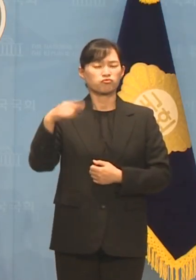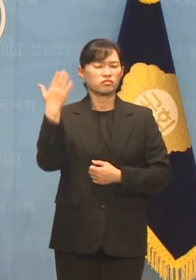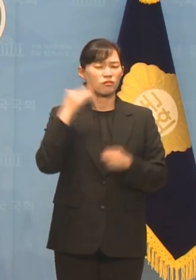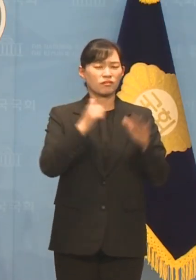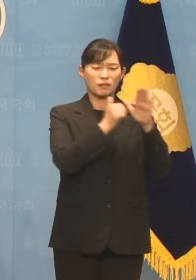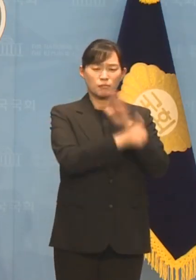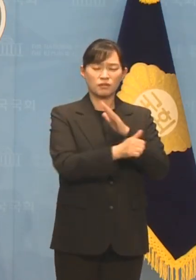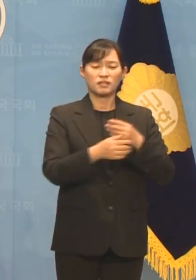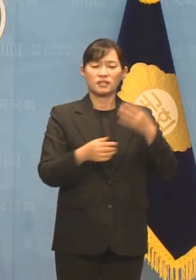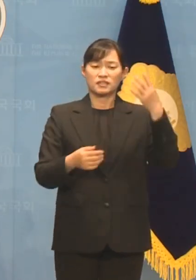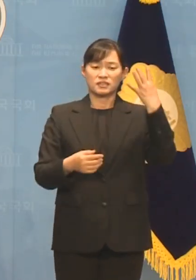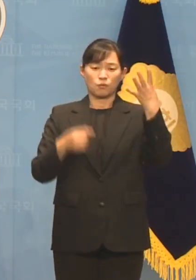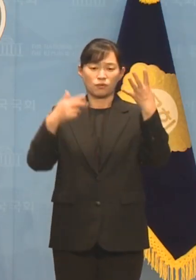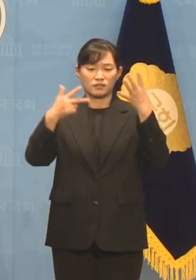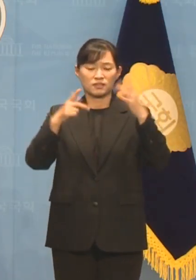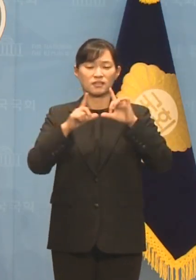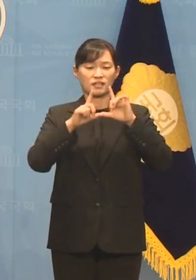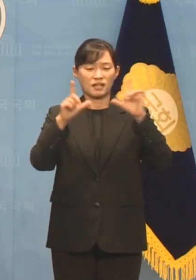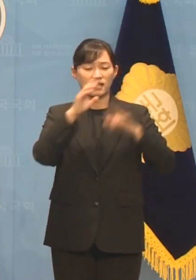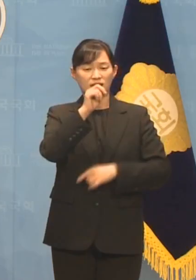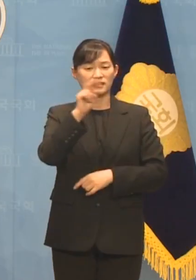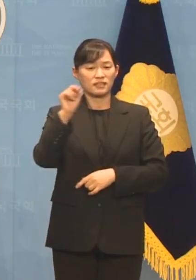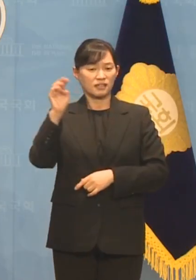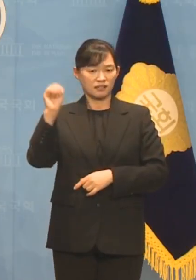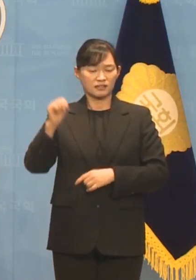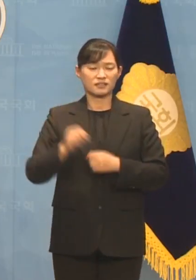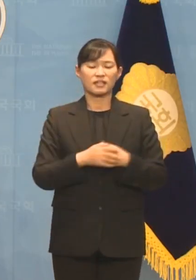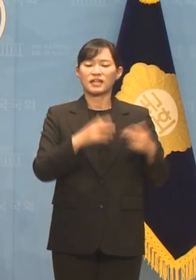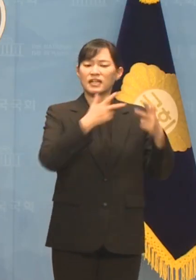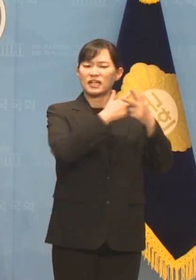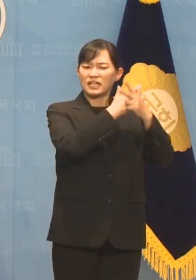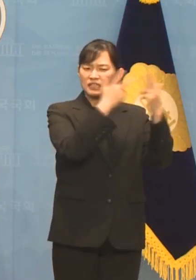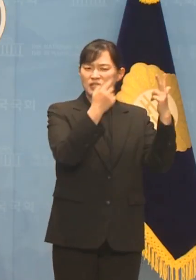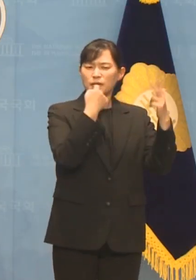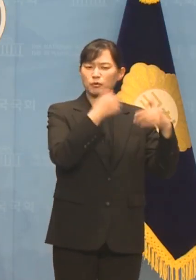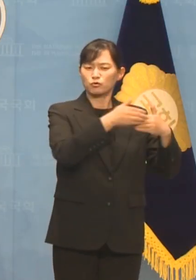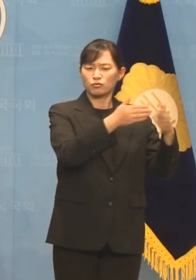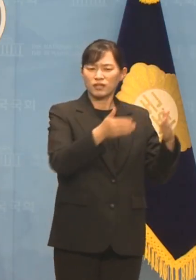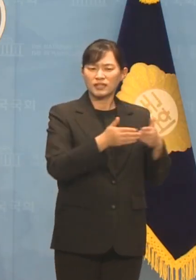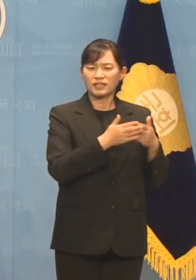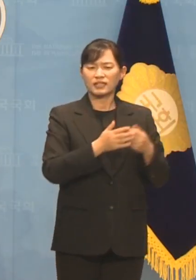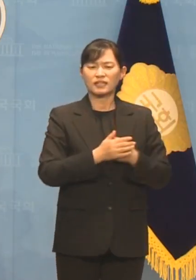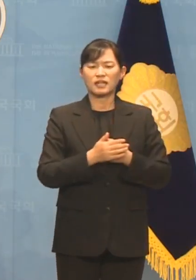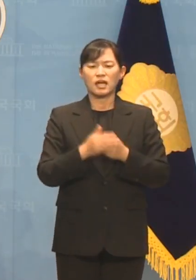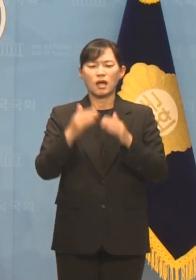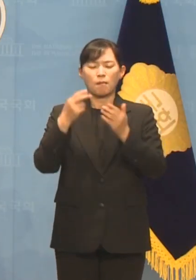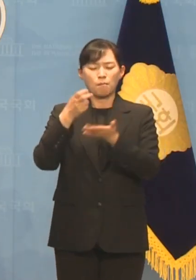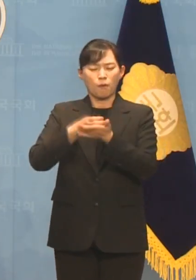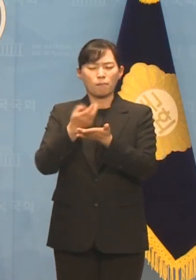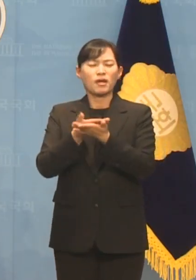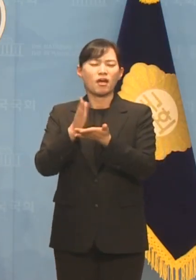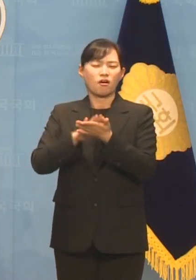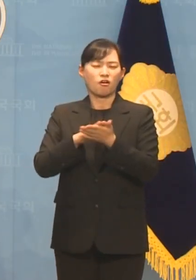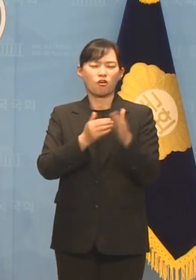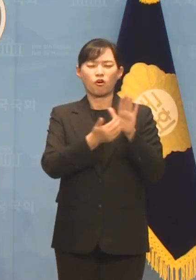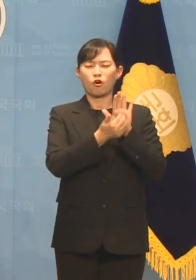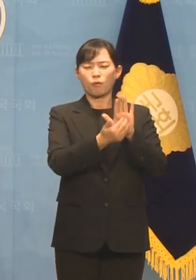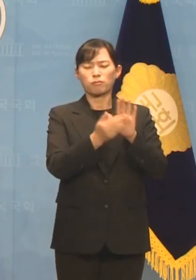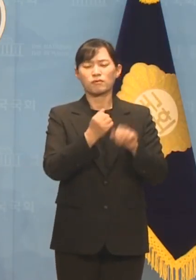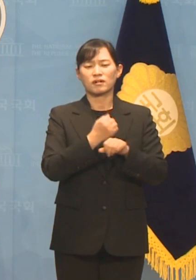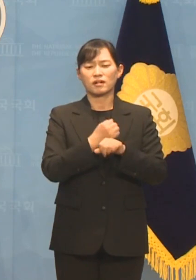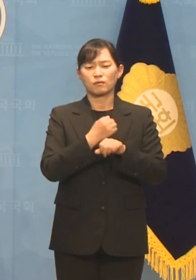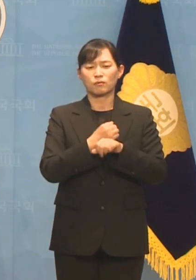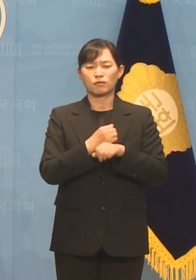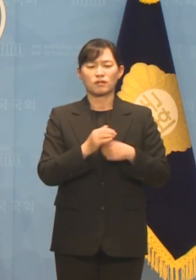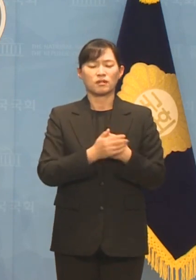7일 자신의 SNS에 호은 세력 이재명 민주당이 사실상 개헌 거부, 의회 독재의 제왕적